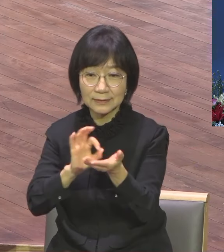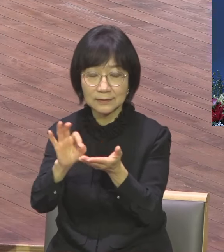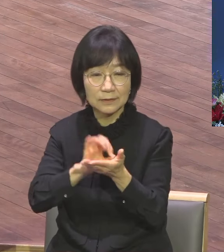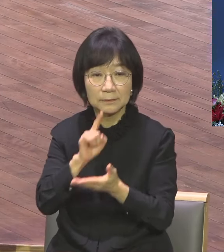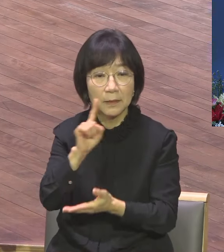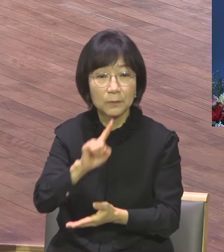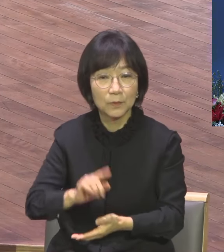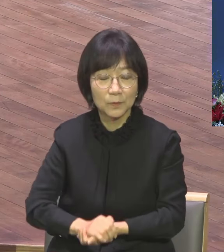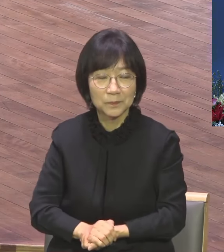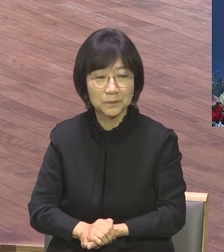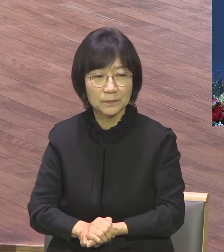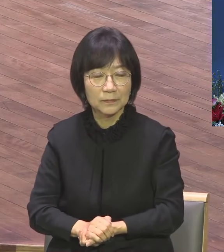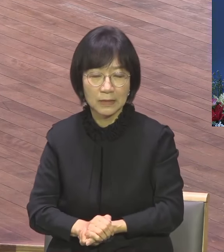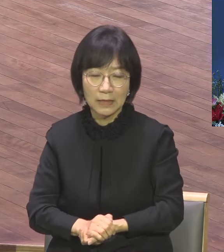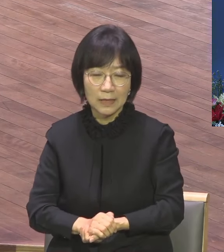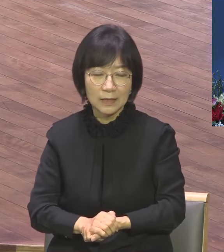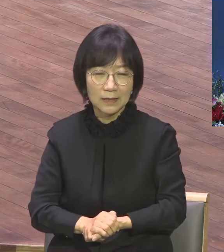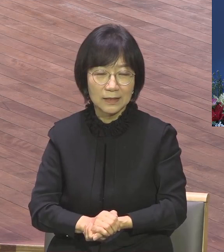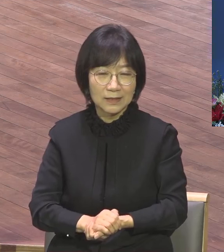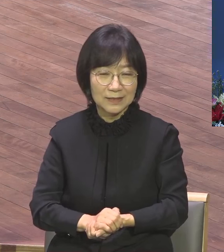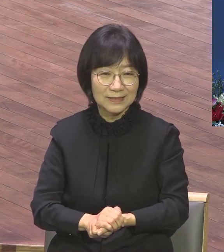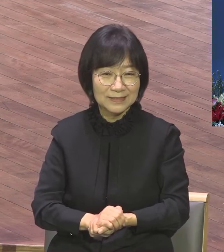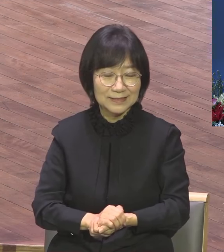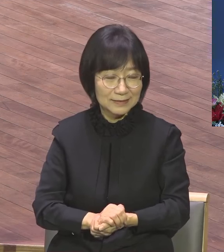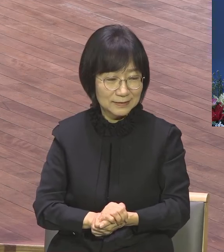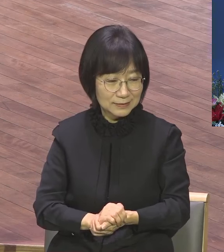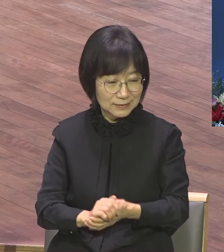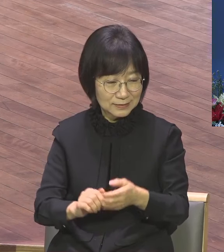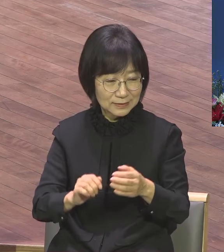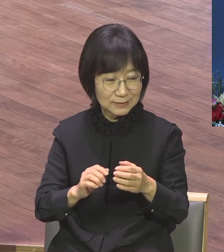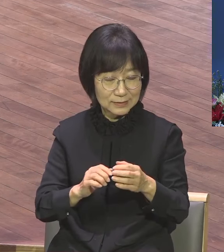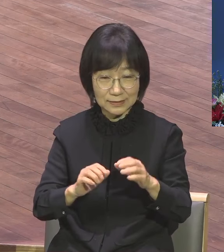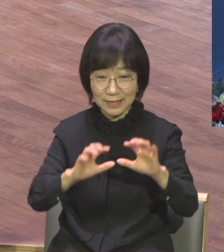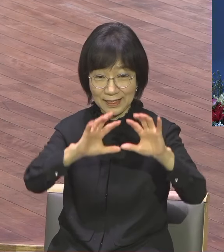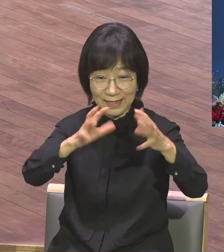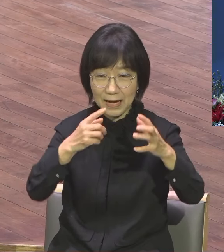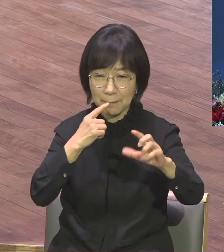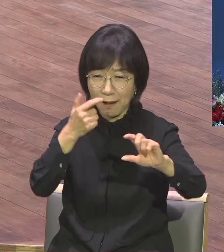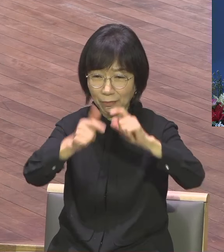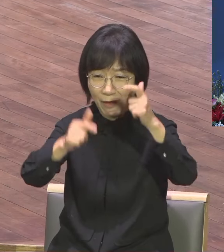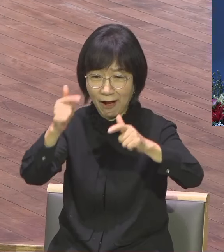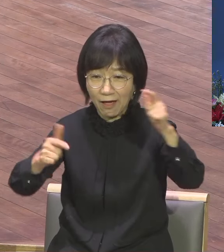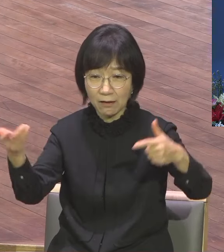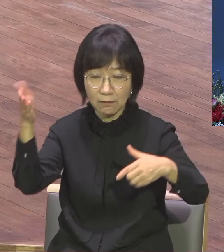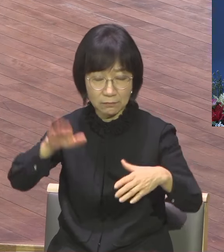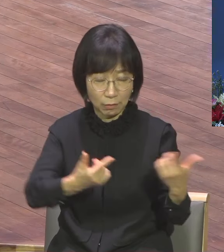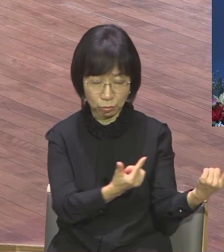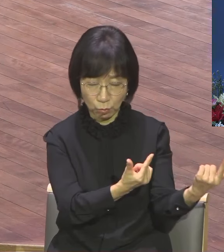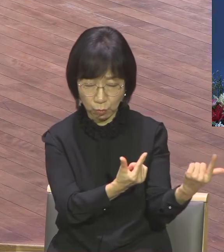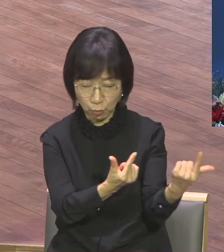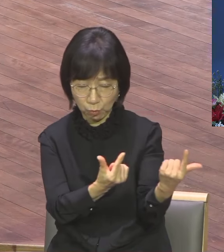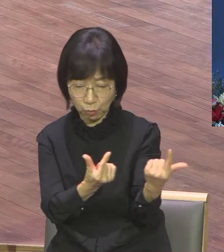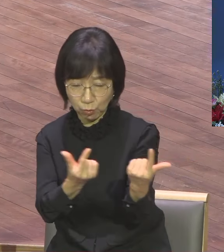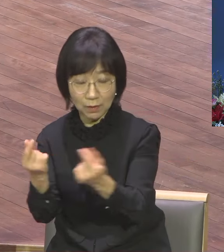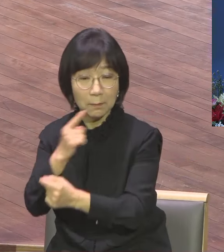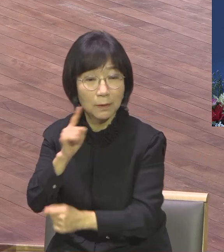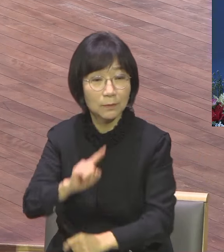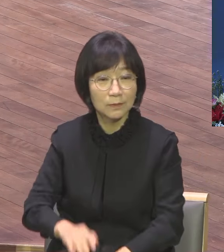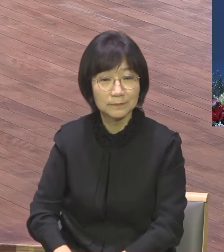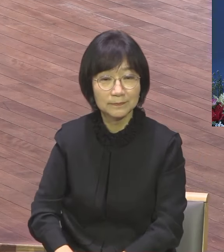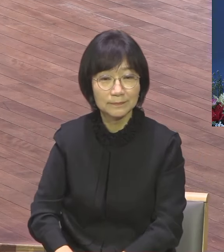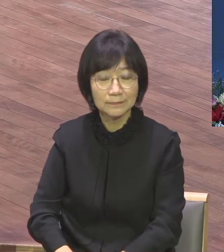공통어. 뭐 세상의 용어들이, 언어들이 다 다른데 망국 공통어. 대표적인 것이